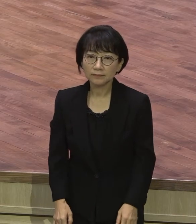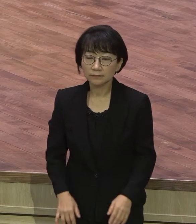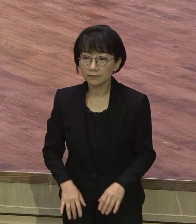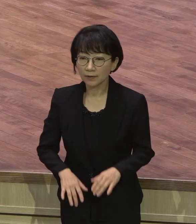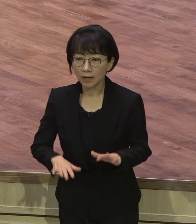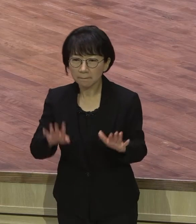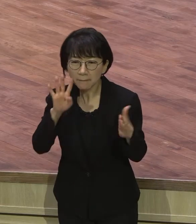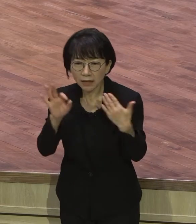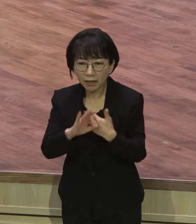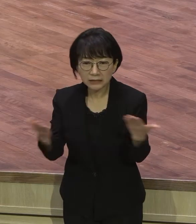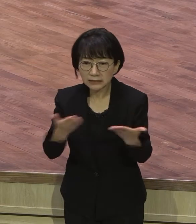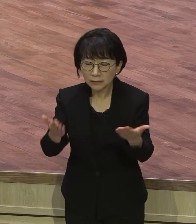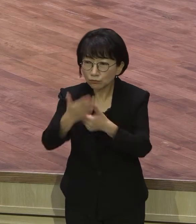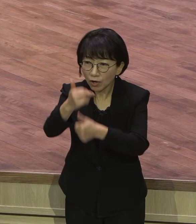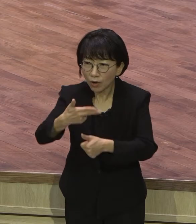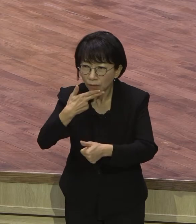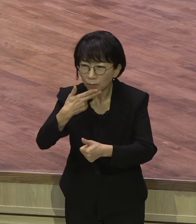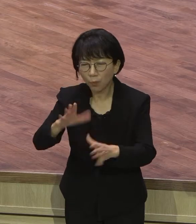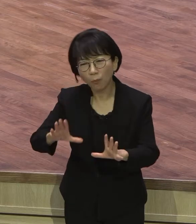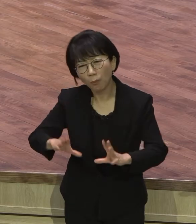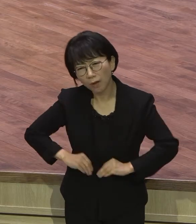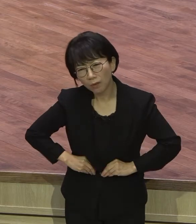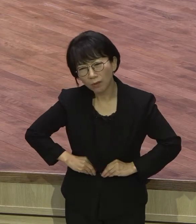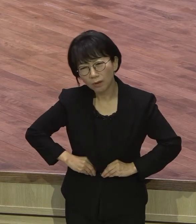일거리 없었으면 굶을 텐데 말이야.